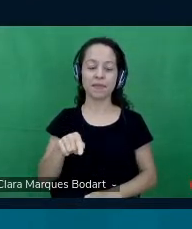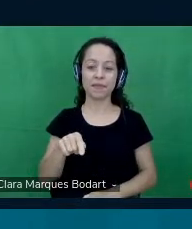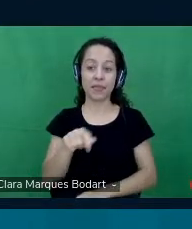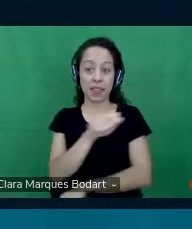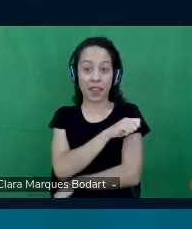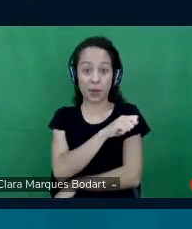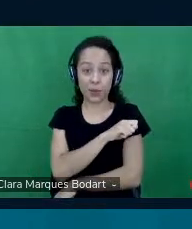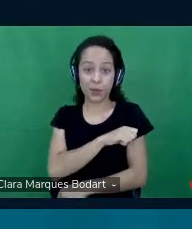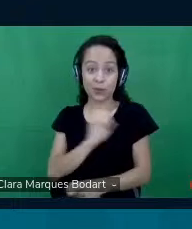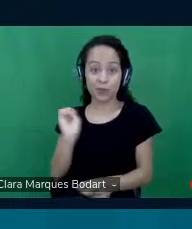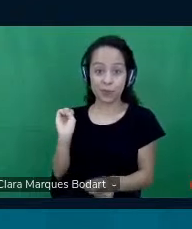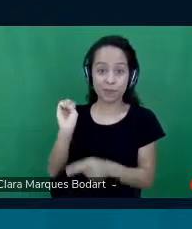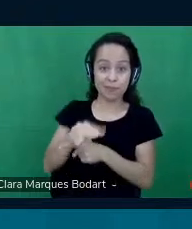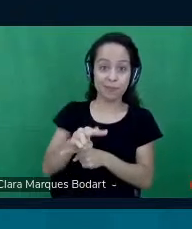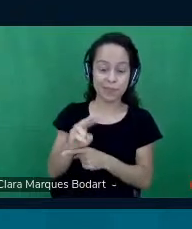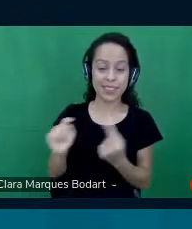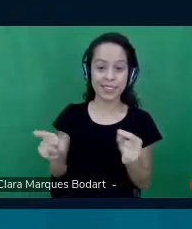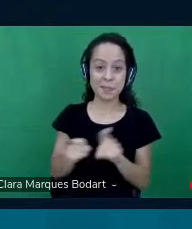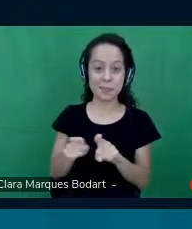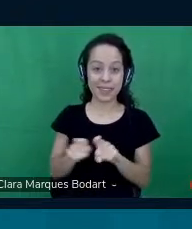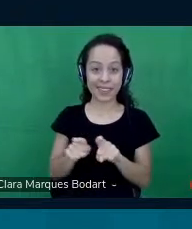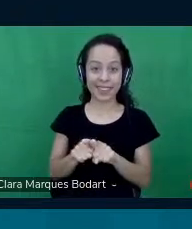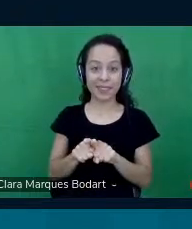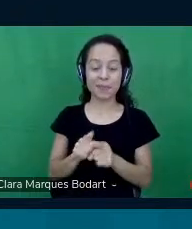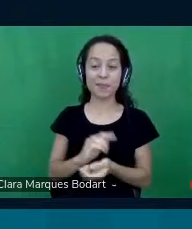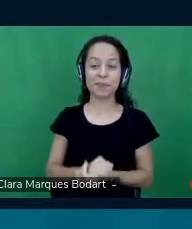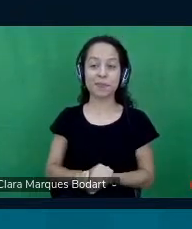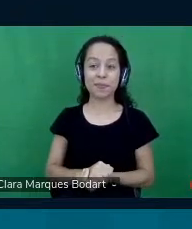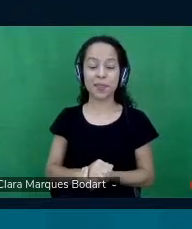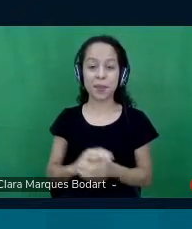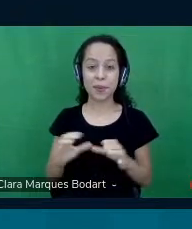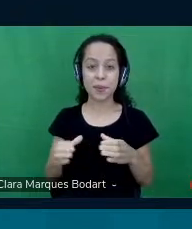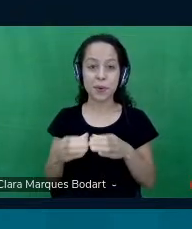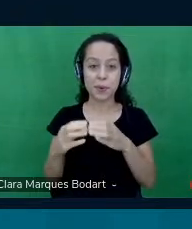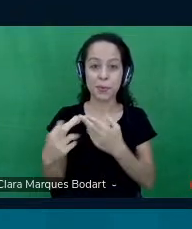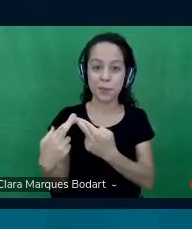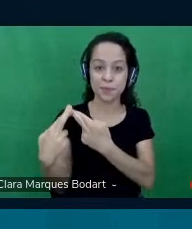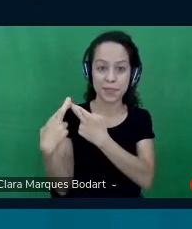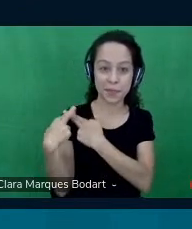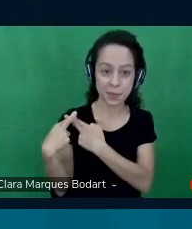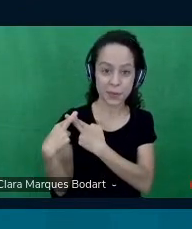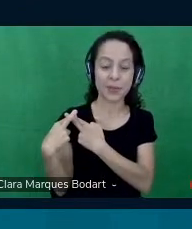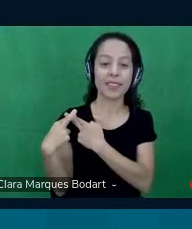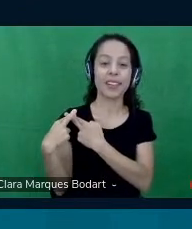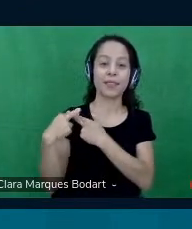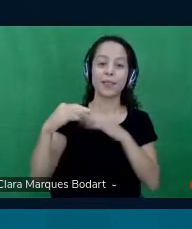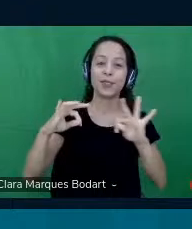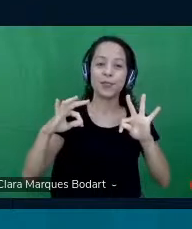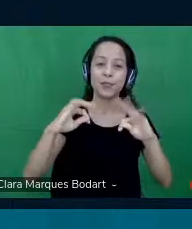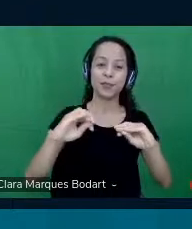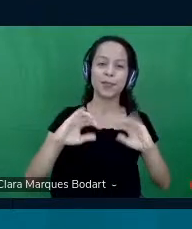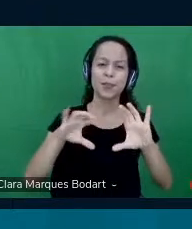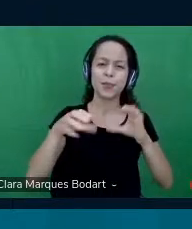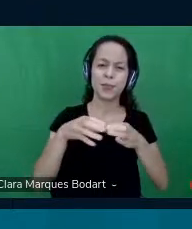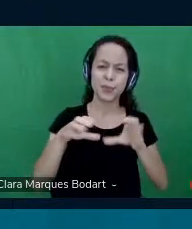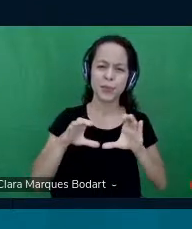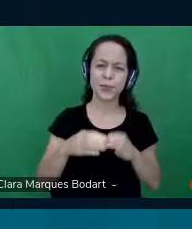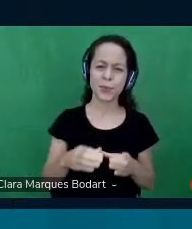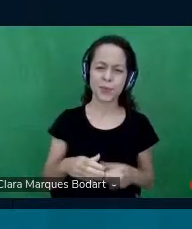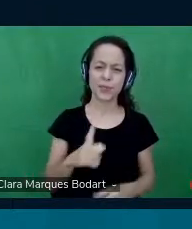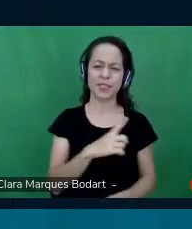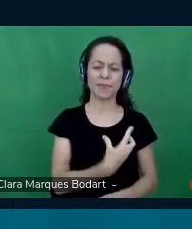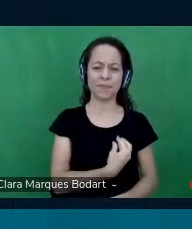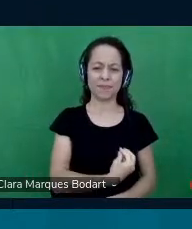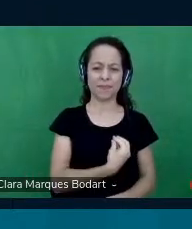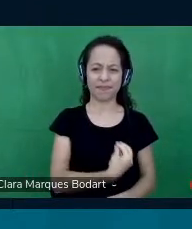nossos alunos ingressantes, saudar também nosso comitê gestor, todas as equipes de todas as pró-reitorias que trabalham em